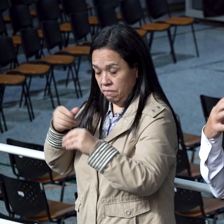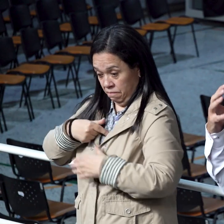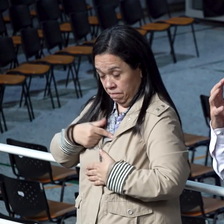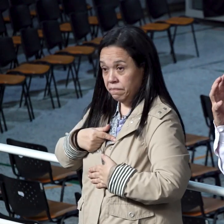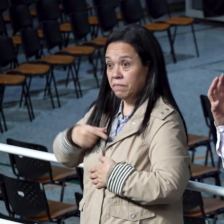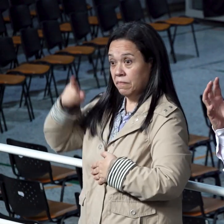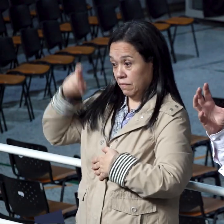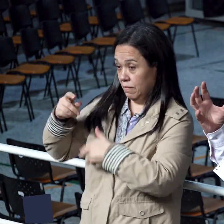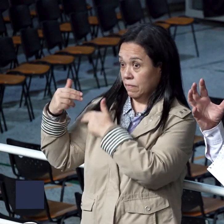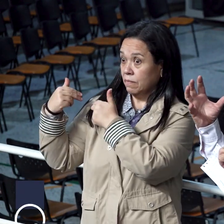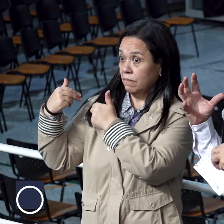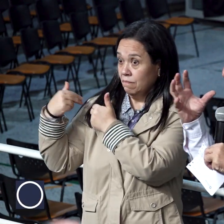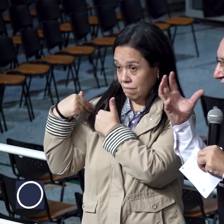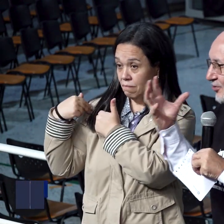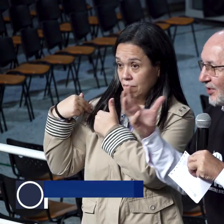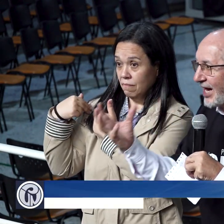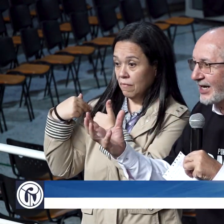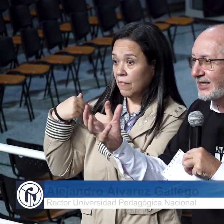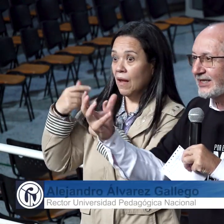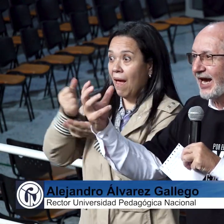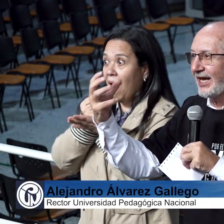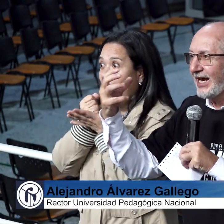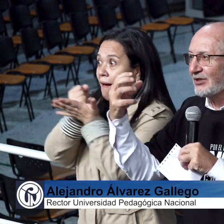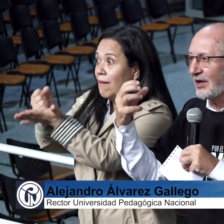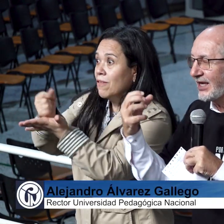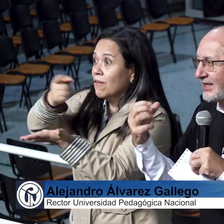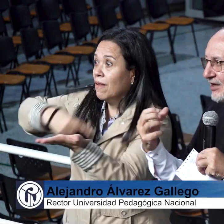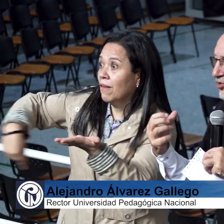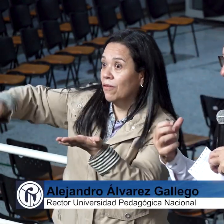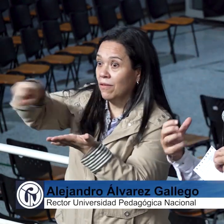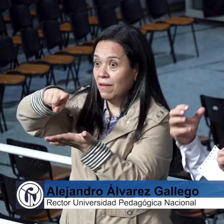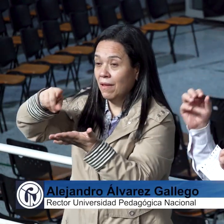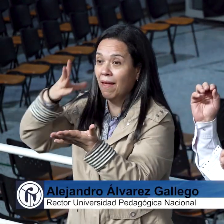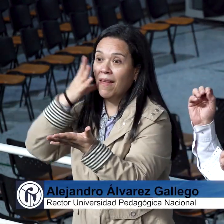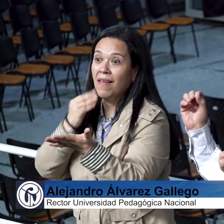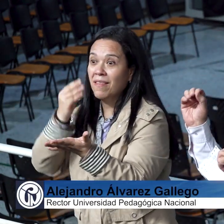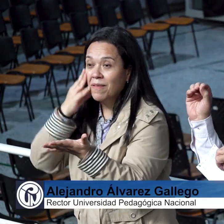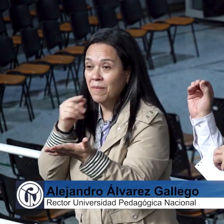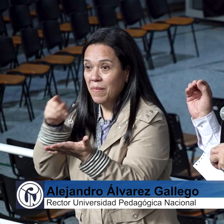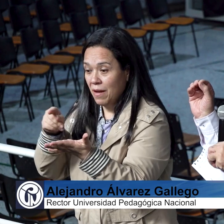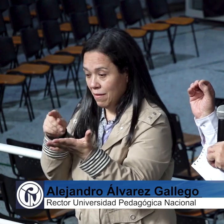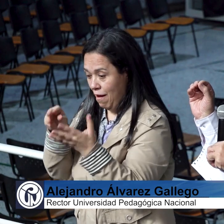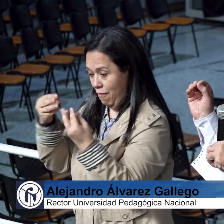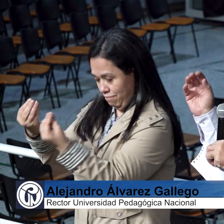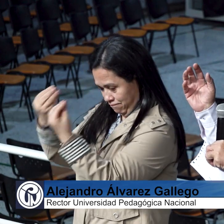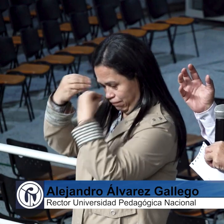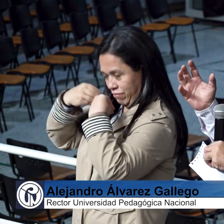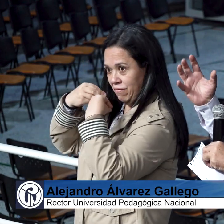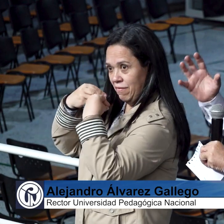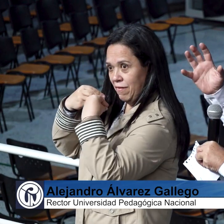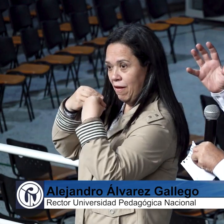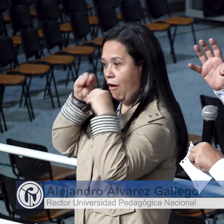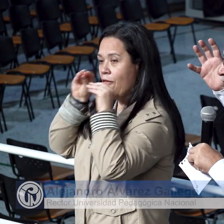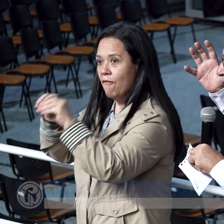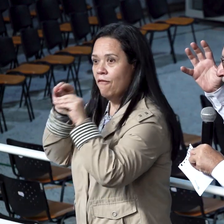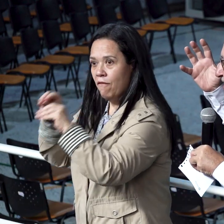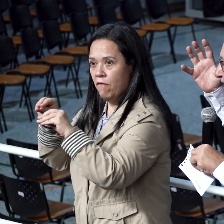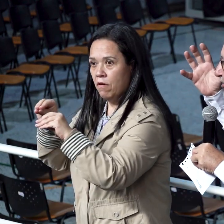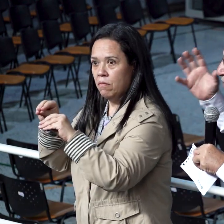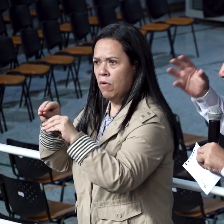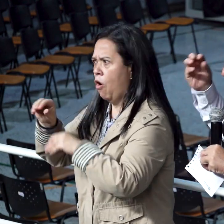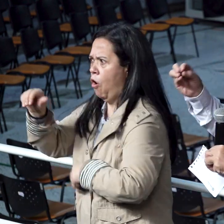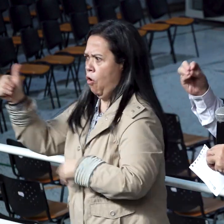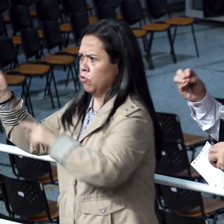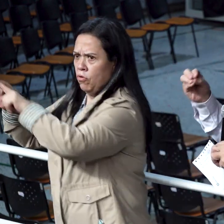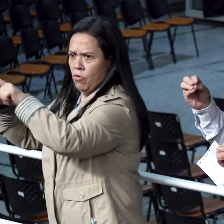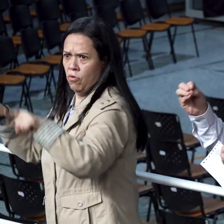deber garantizar, ayudarles a que la experiencia de ustedes sea formativa. Porque no estamos en otro lugar